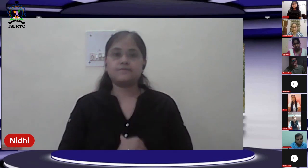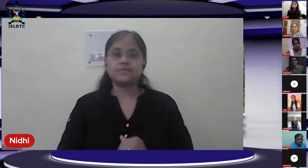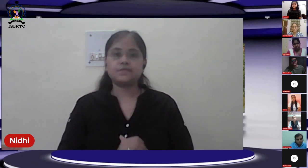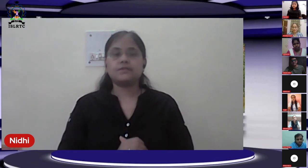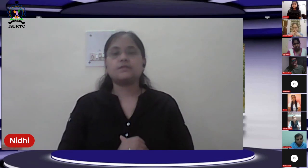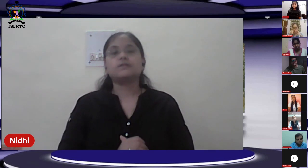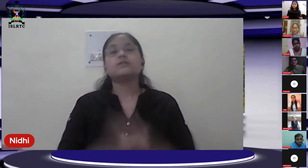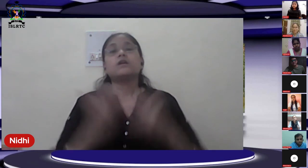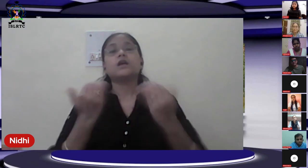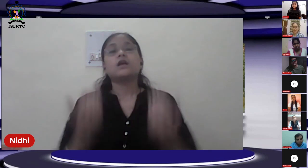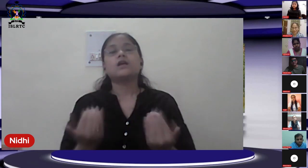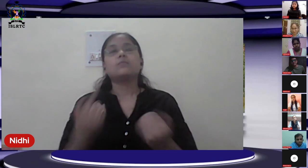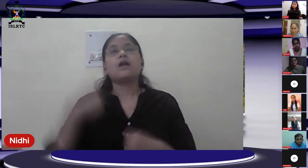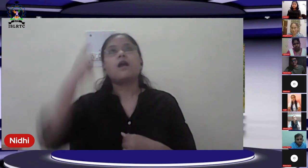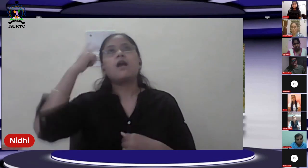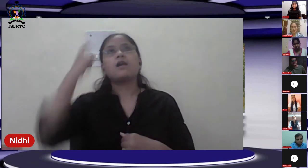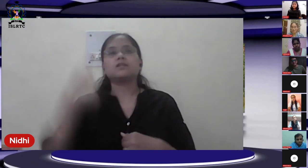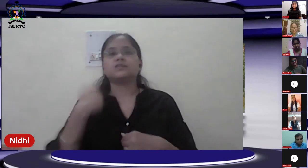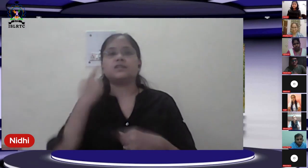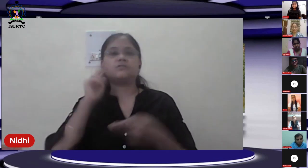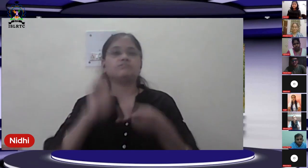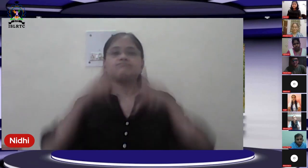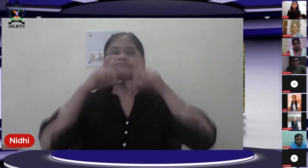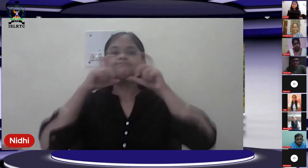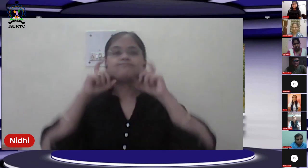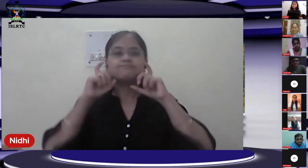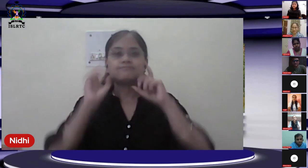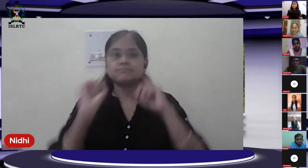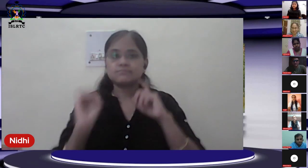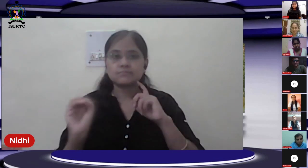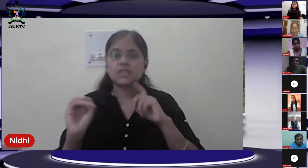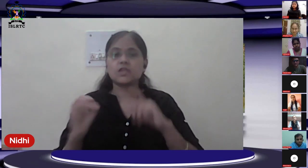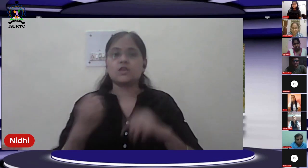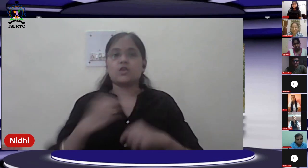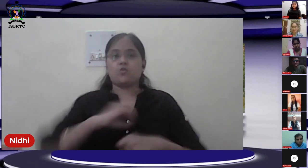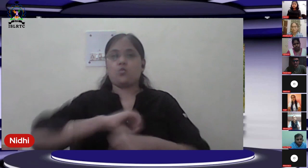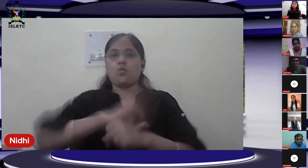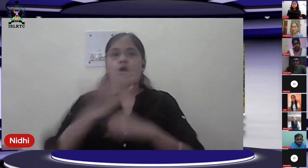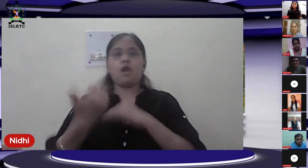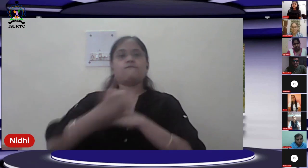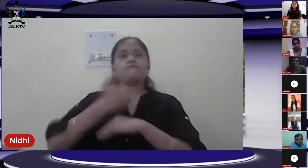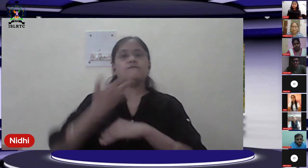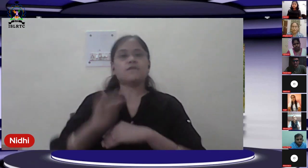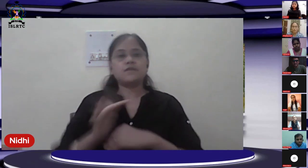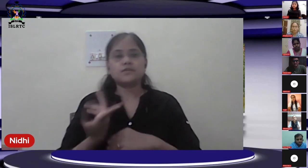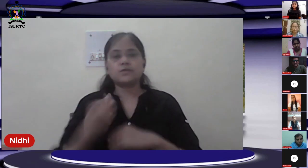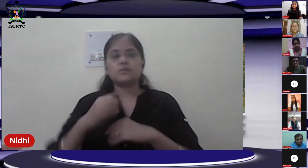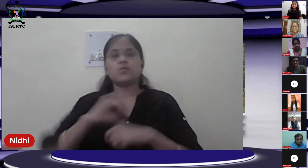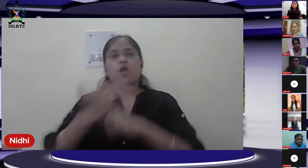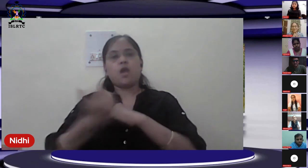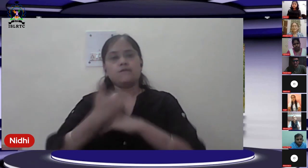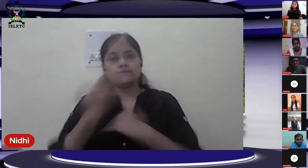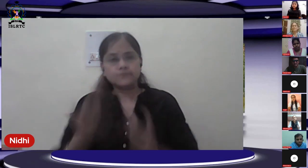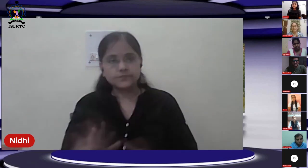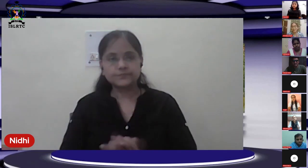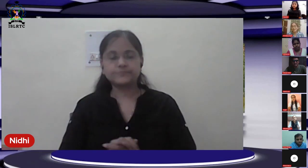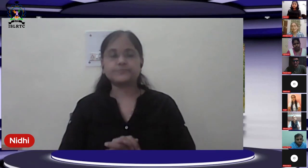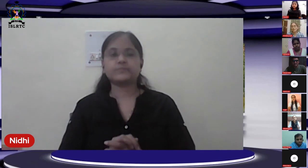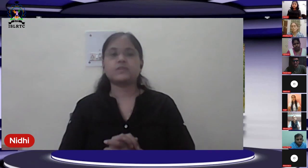मन में डर है कि हम मास्क नहीं पहनेंगे तो कोरोना हमें इफेक्ट कर देगा, कोरोना से हम ग्रसित हो जाएंगे। तो वो एक कहीं ना कहीं डर के रूप